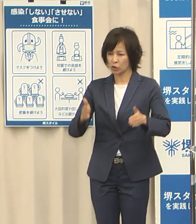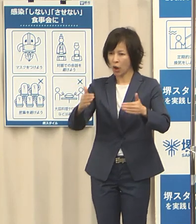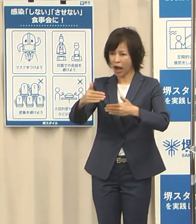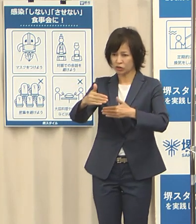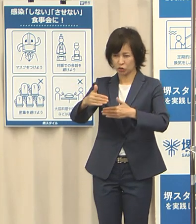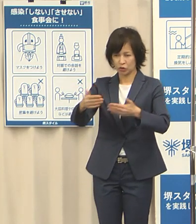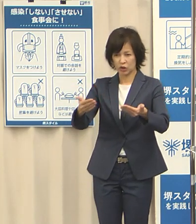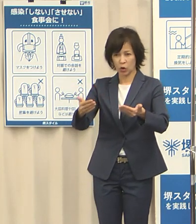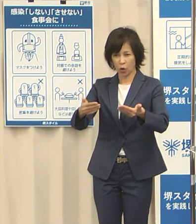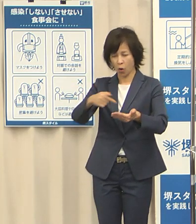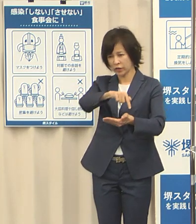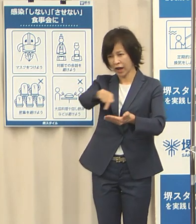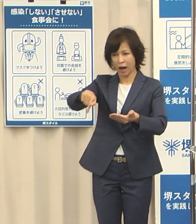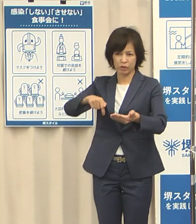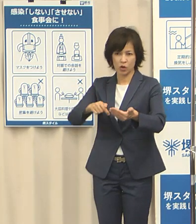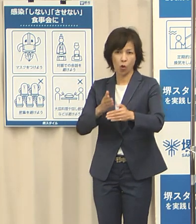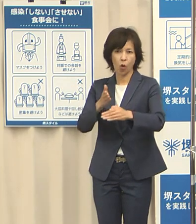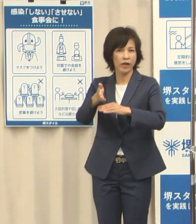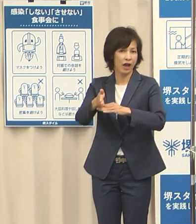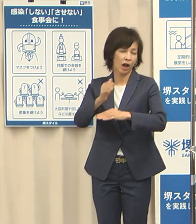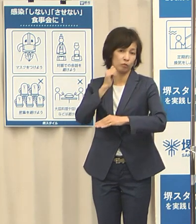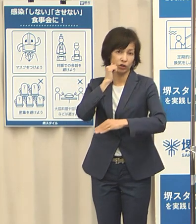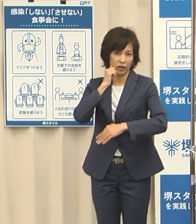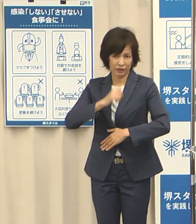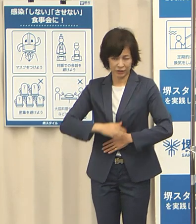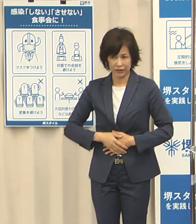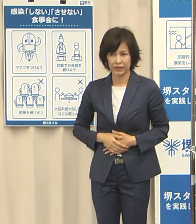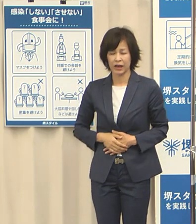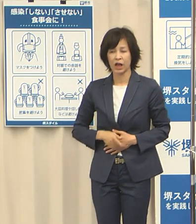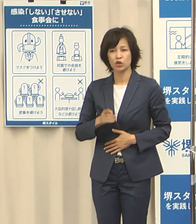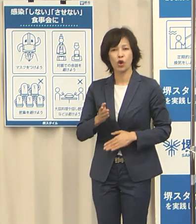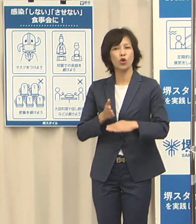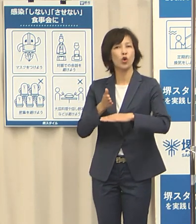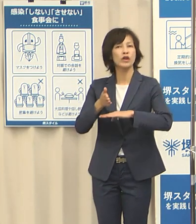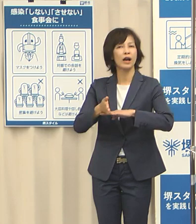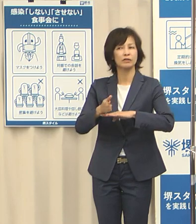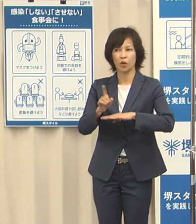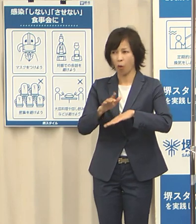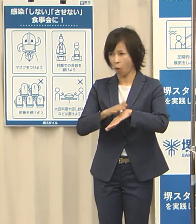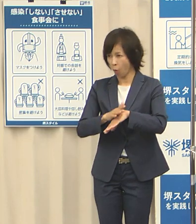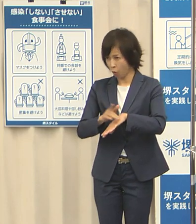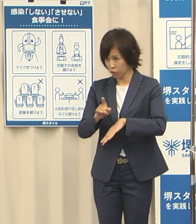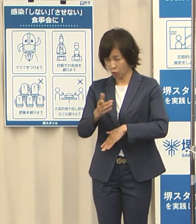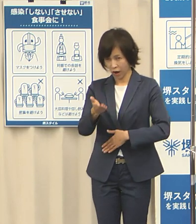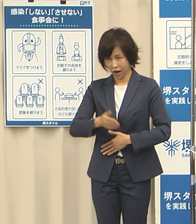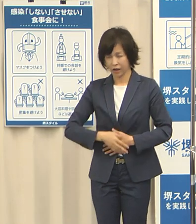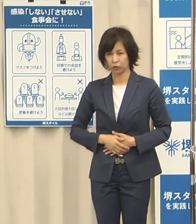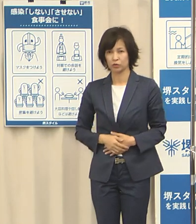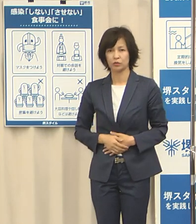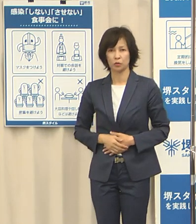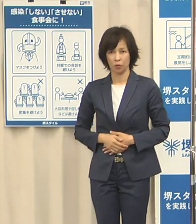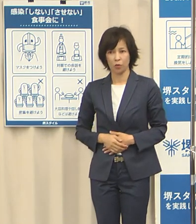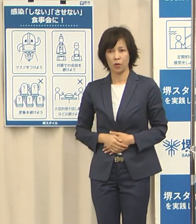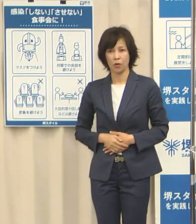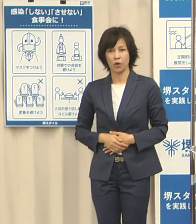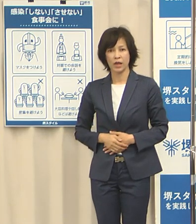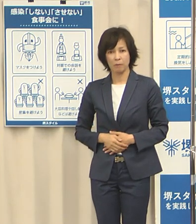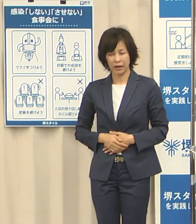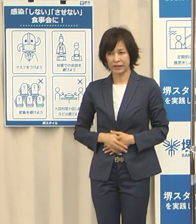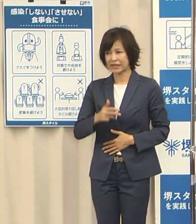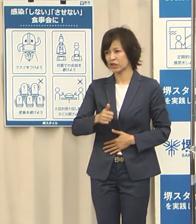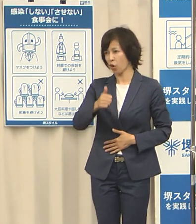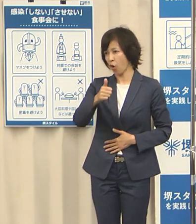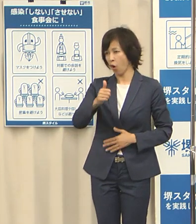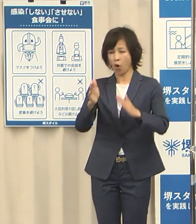えが至らないことが多いと思っています。で、それを乗り越えられるとしたら、じゃあどこだろうかということを考えたときに、やはり市長